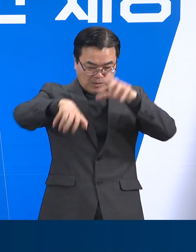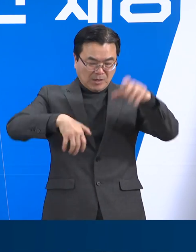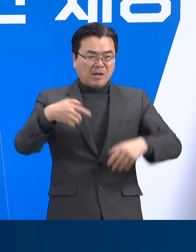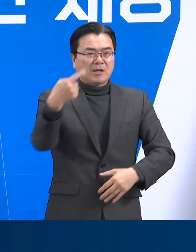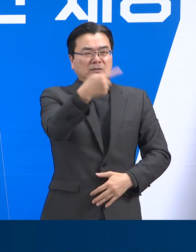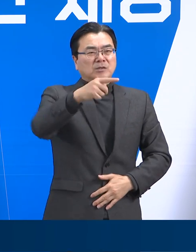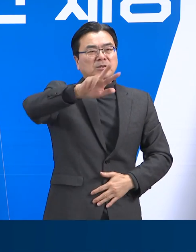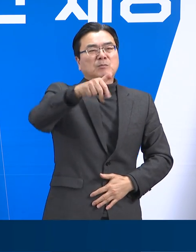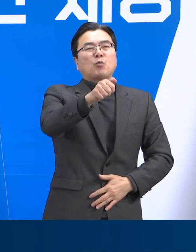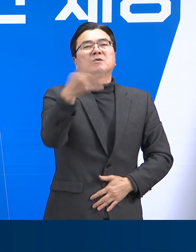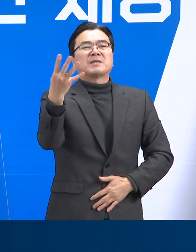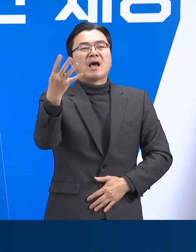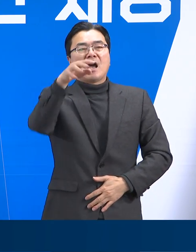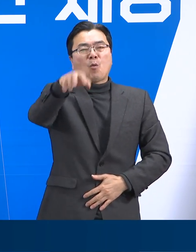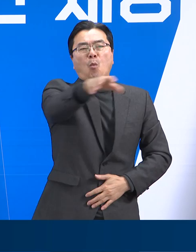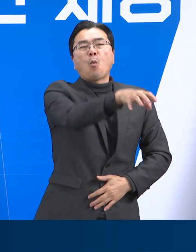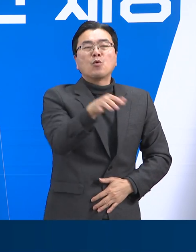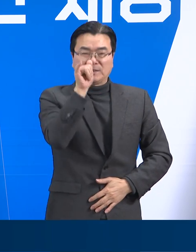1,754개소입니다.